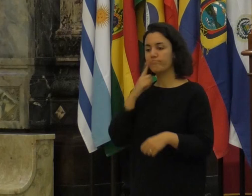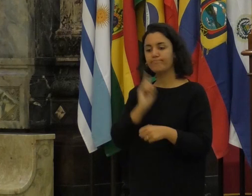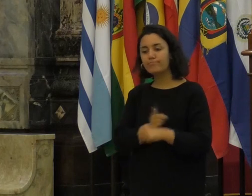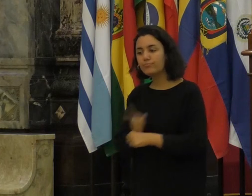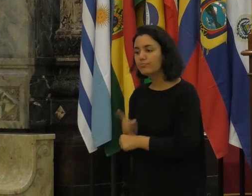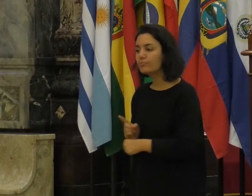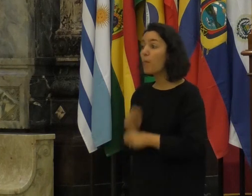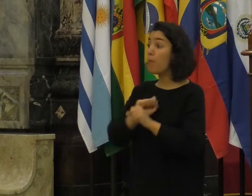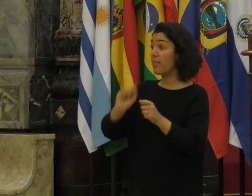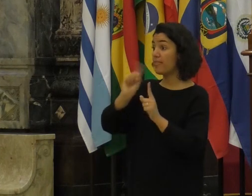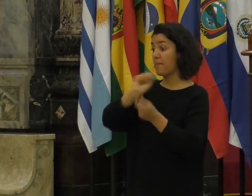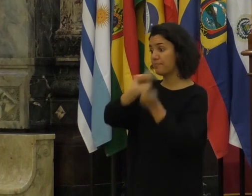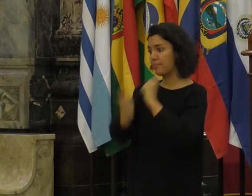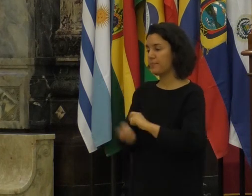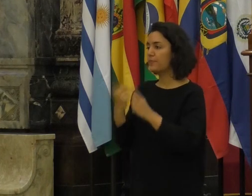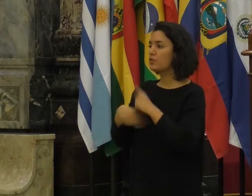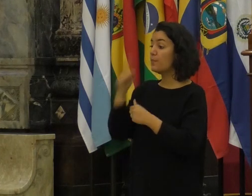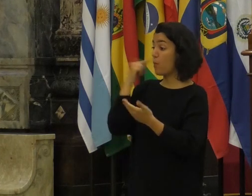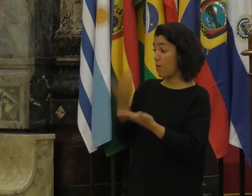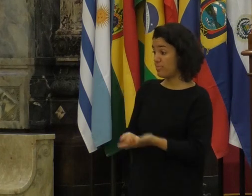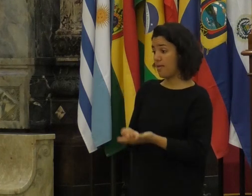Otra propuesta menos divulgada,